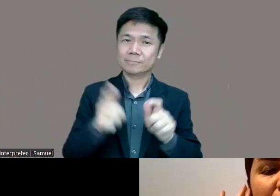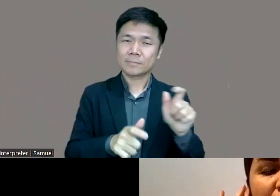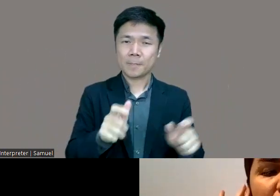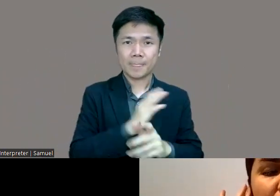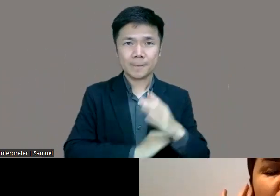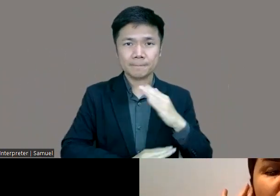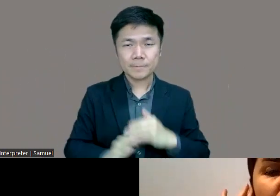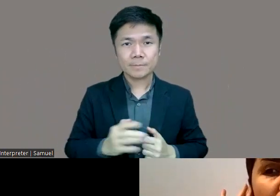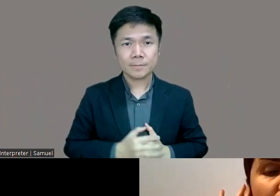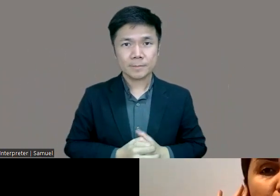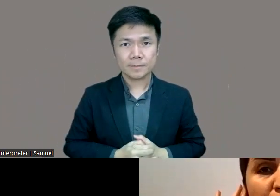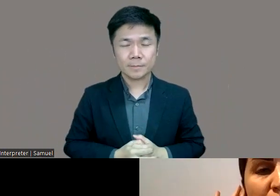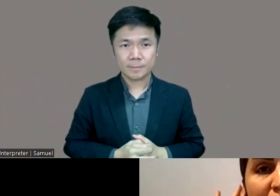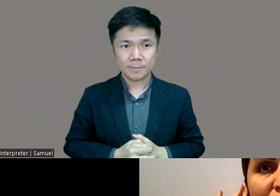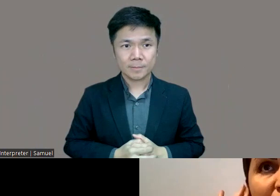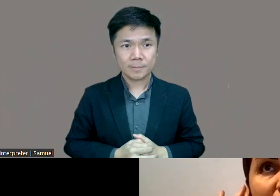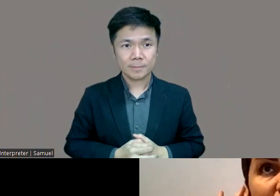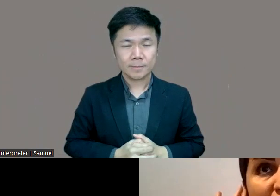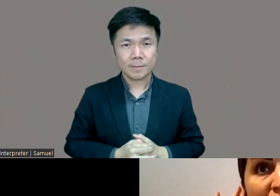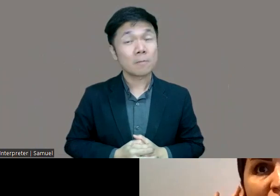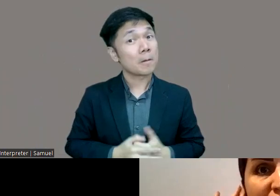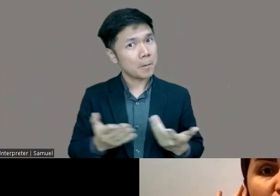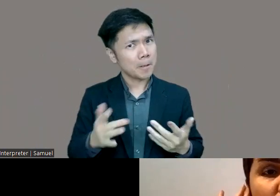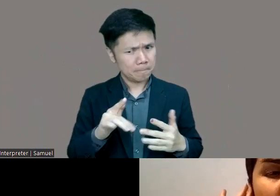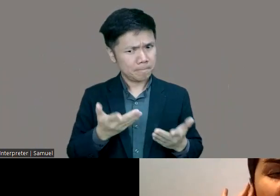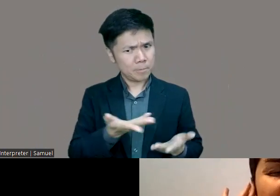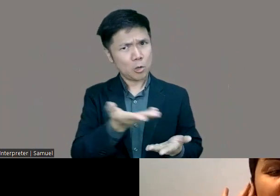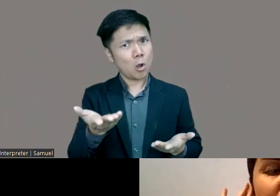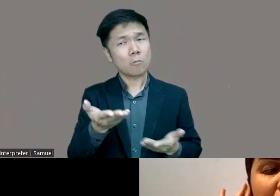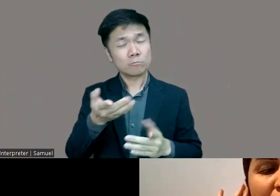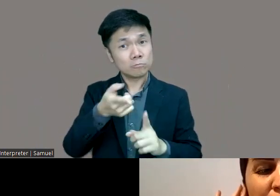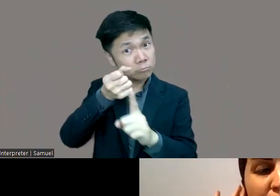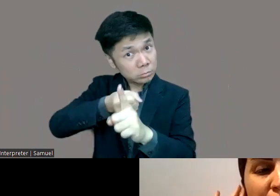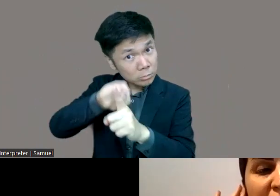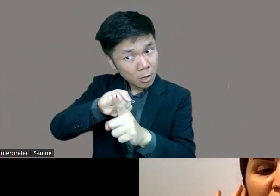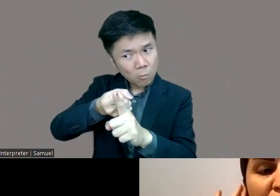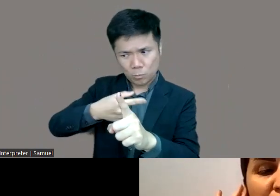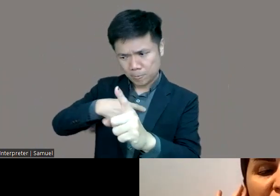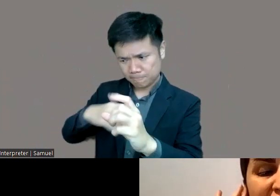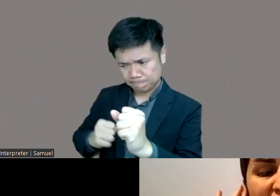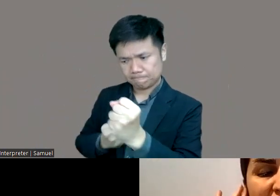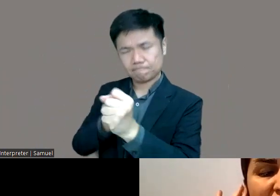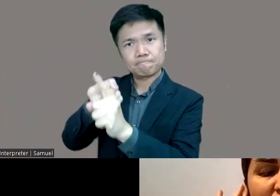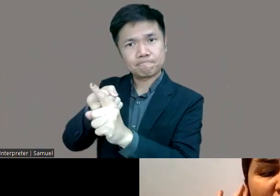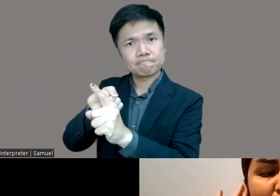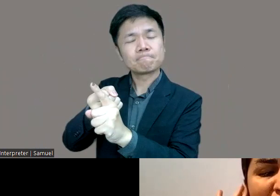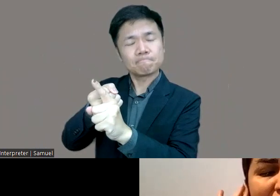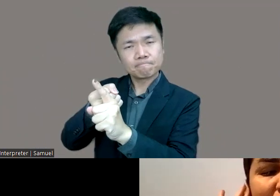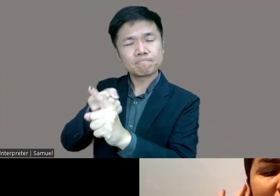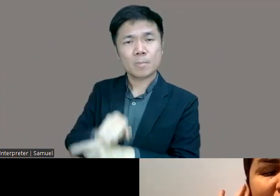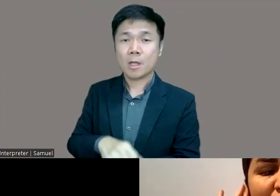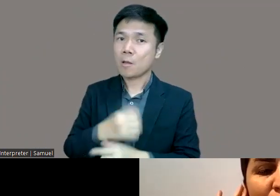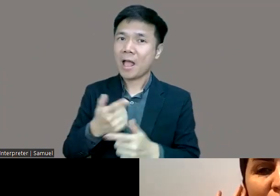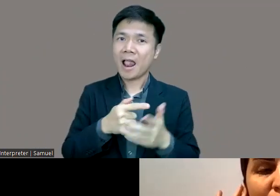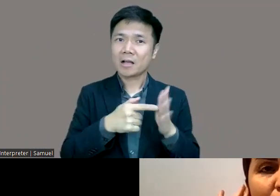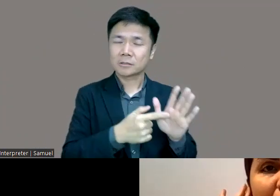une barrière institutionnelle. Donc, nous pouvons la souligner et soutenir votre plaidoyer. Nous avons